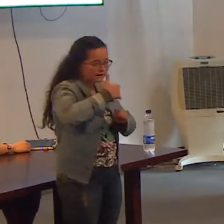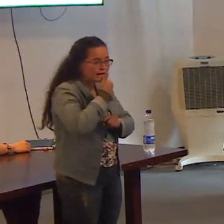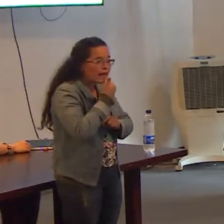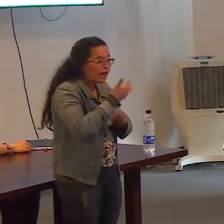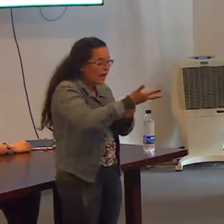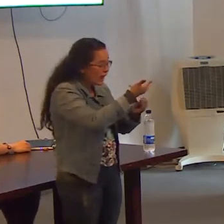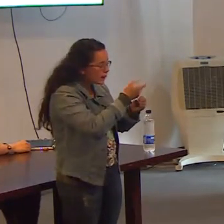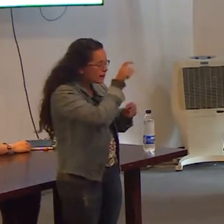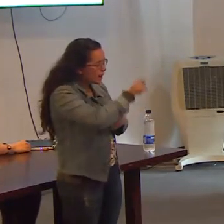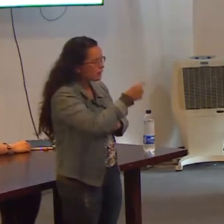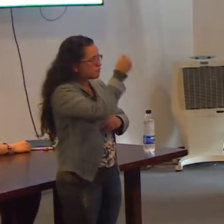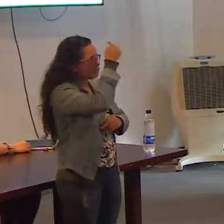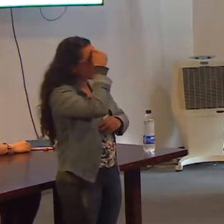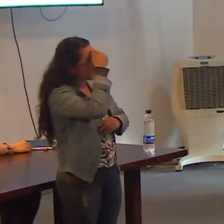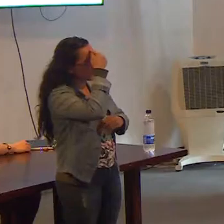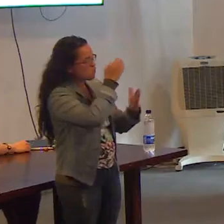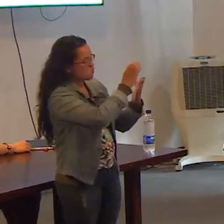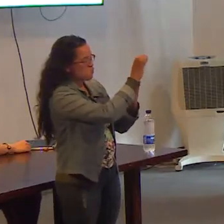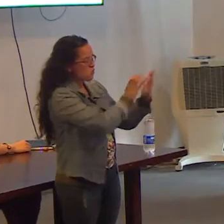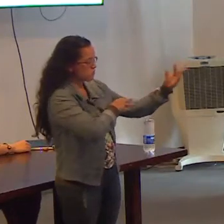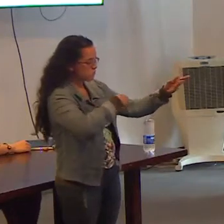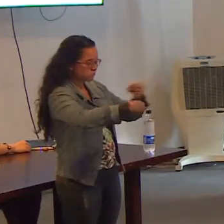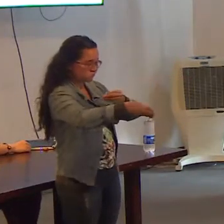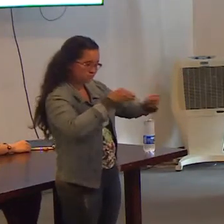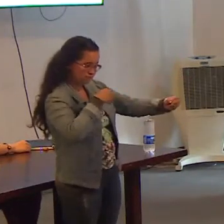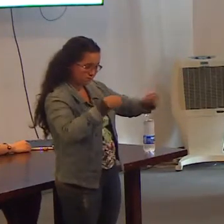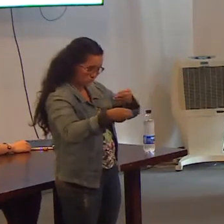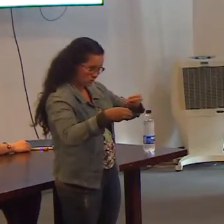debe estar pensado desde un currículo flexible.